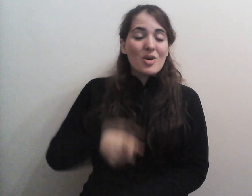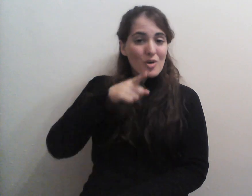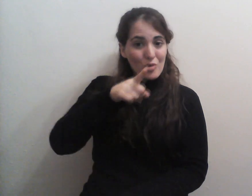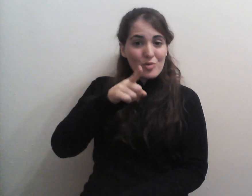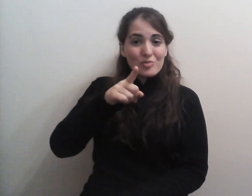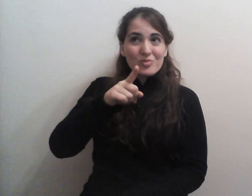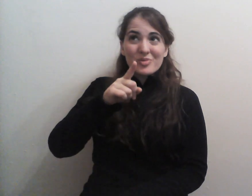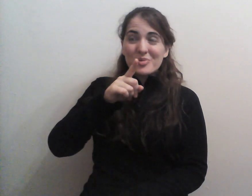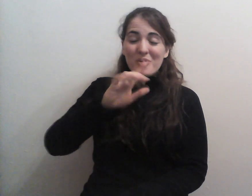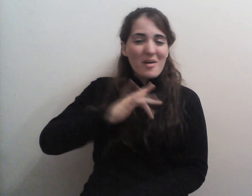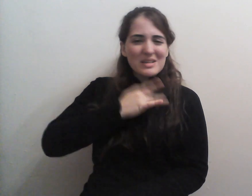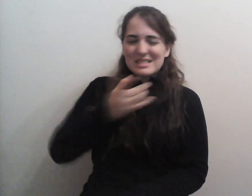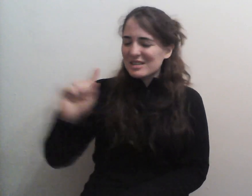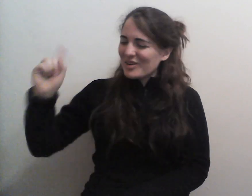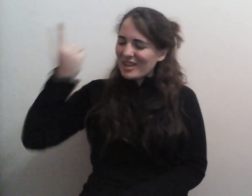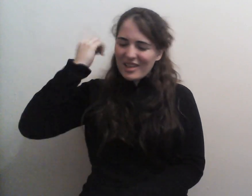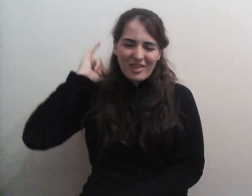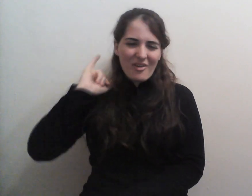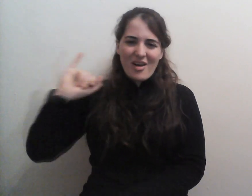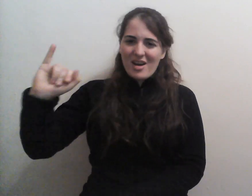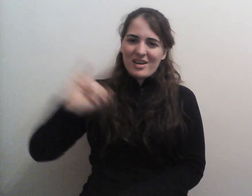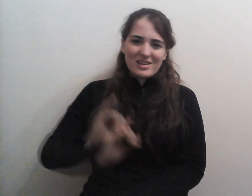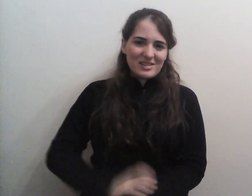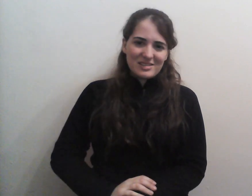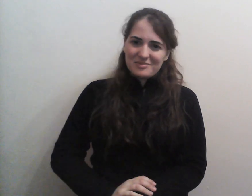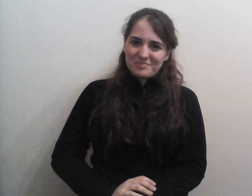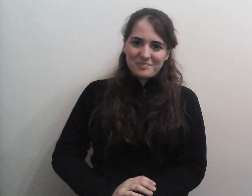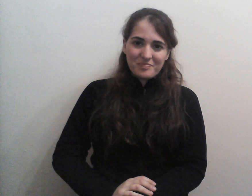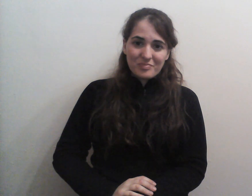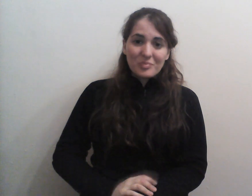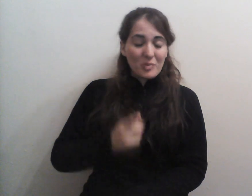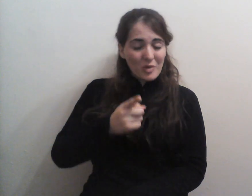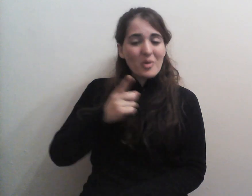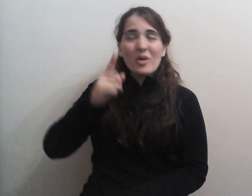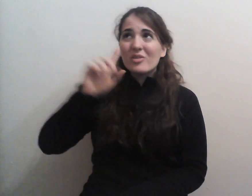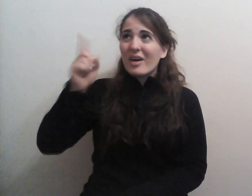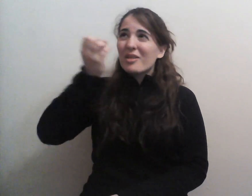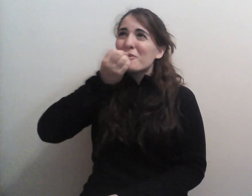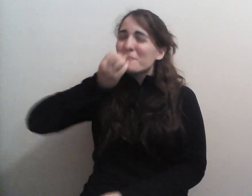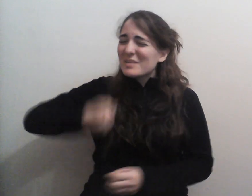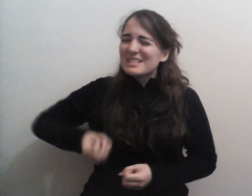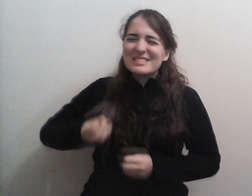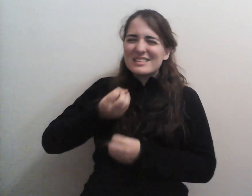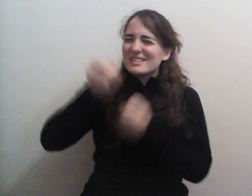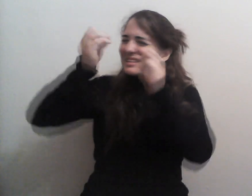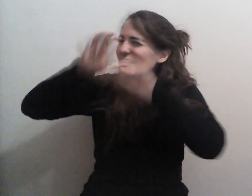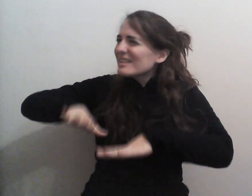Él precioso para ti. Entonces bendice al Señor por la resurrección. Bendice al Señor por la victoria de